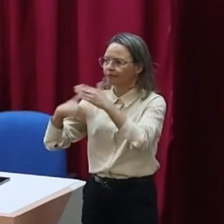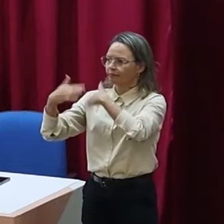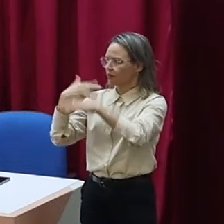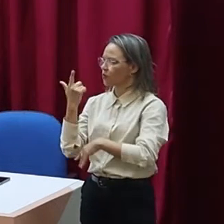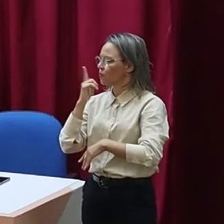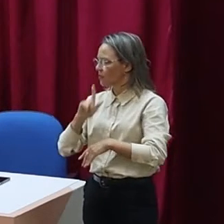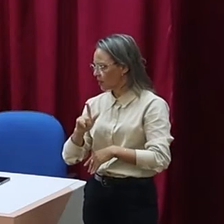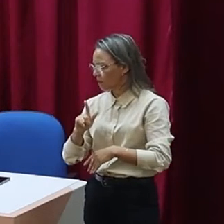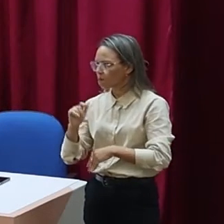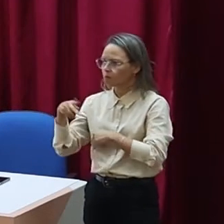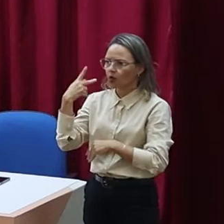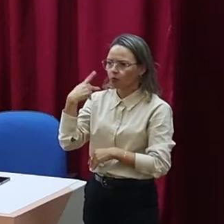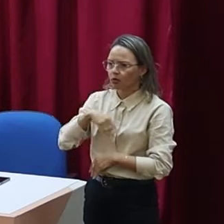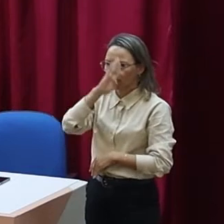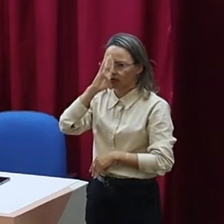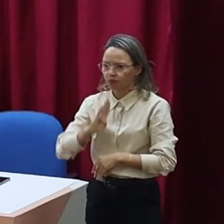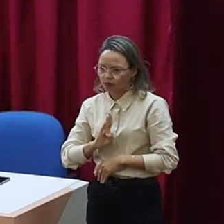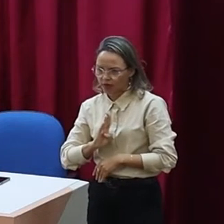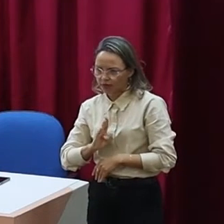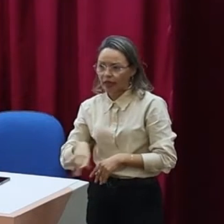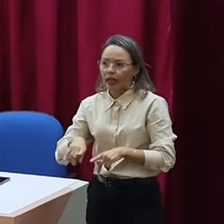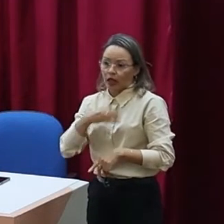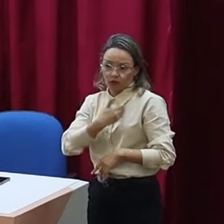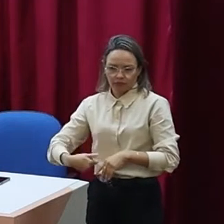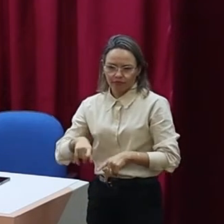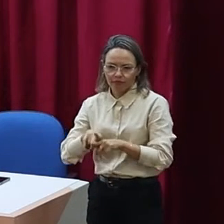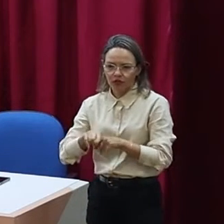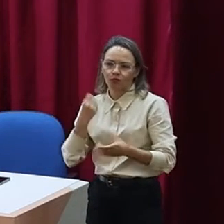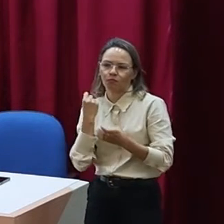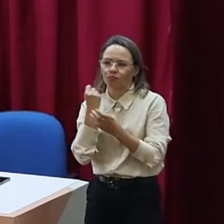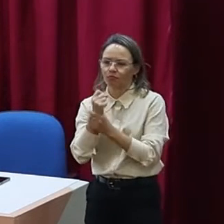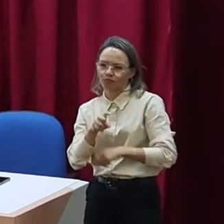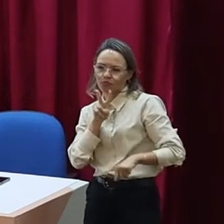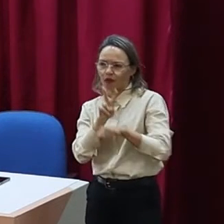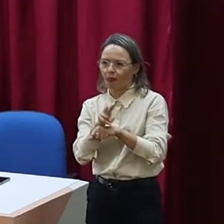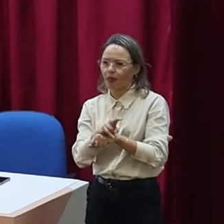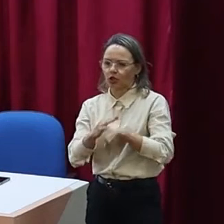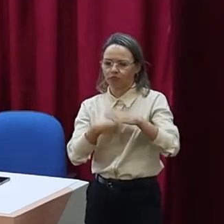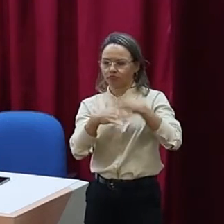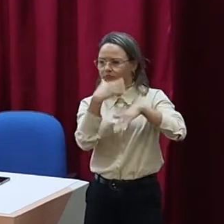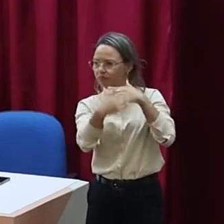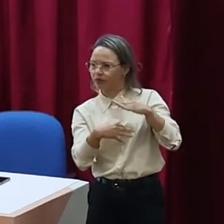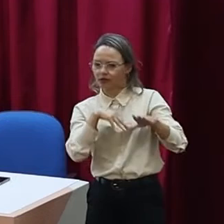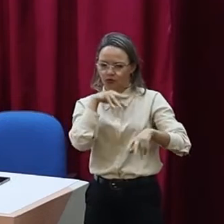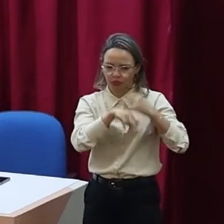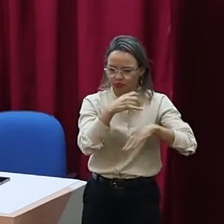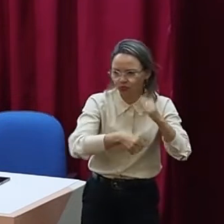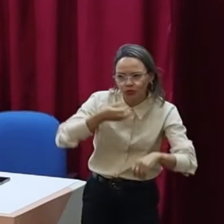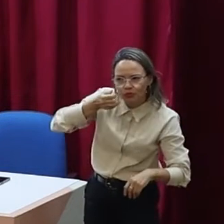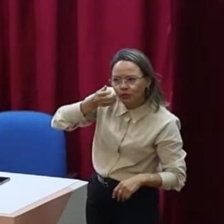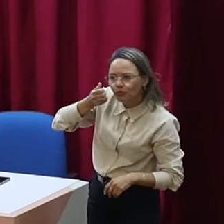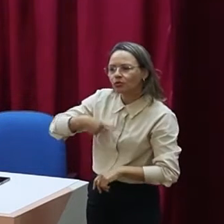políticas linguísticas, políticas públicas que protejam, que fomentem questões linguísticas que